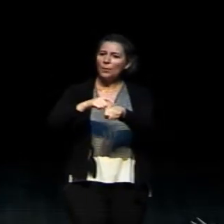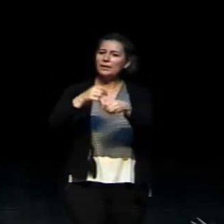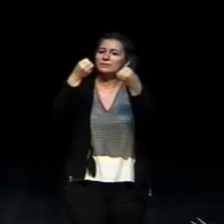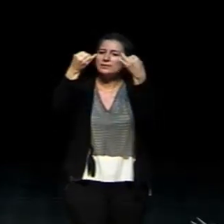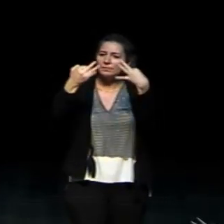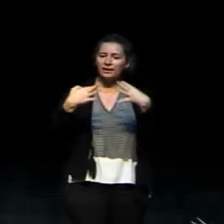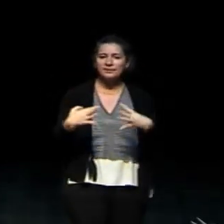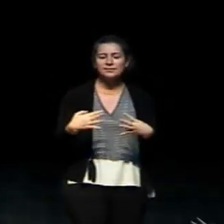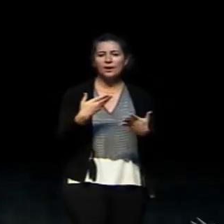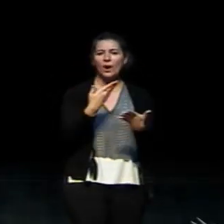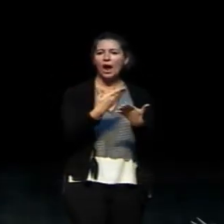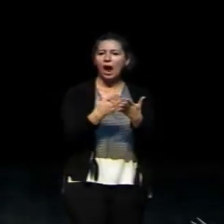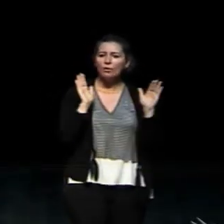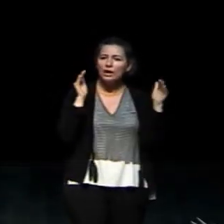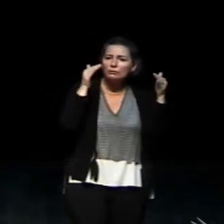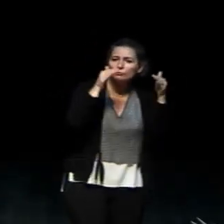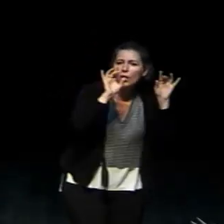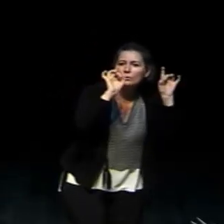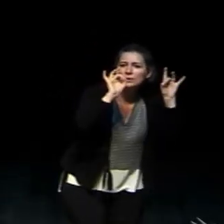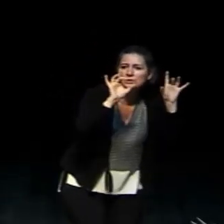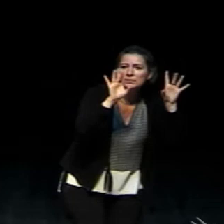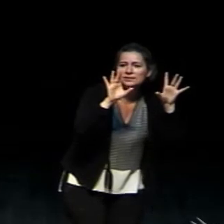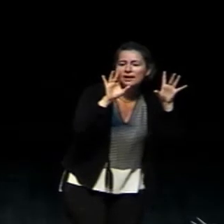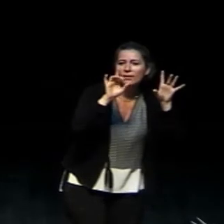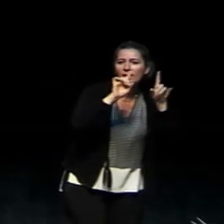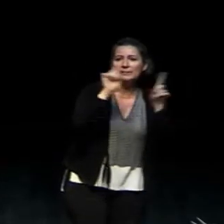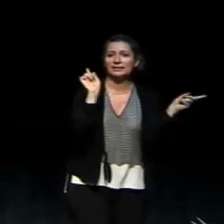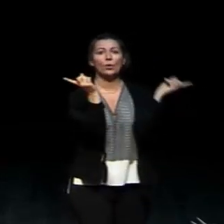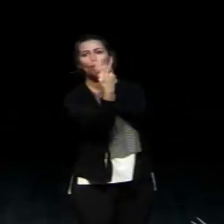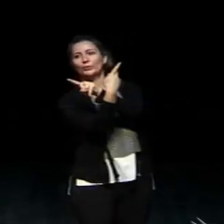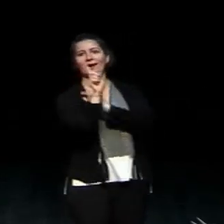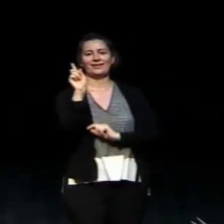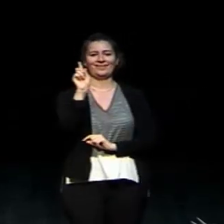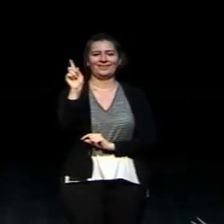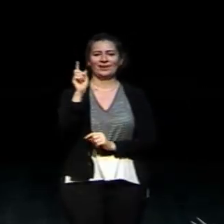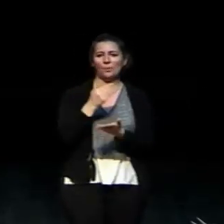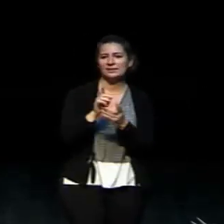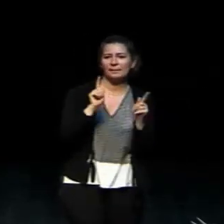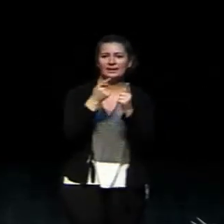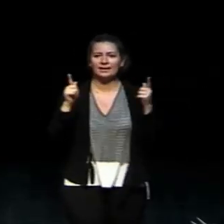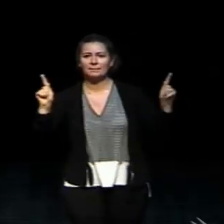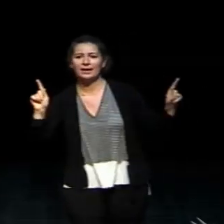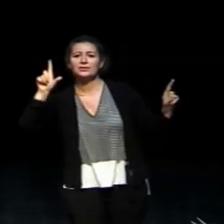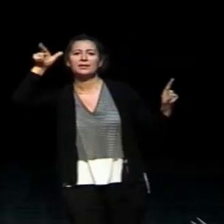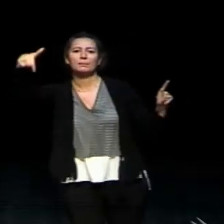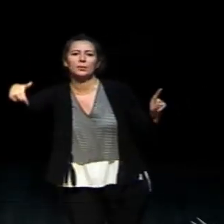gramática. Mas existe um momento da aula em que você traz o enfoque para a gramática e não